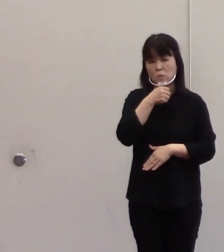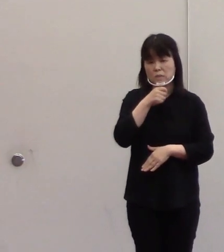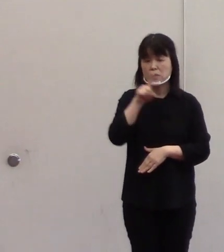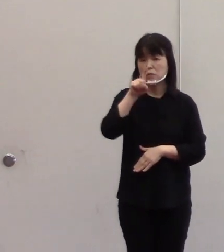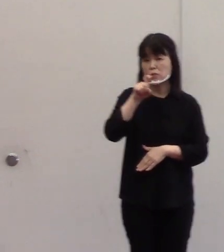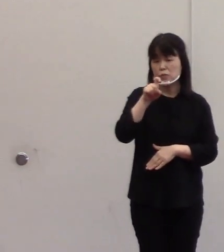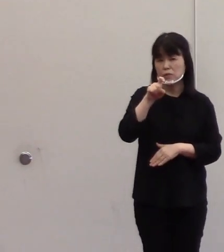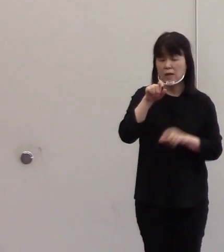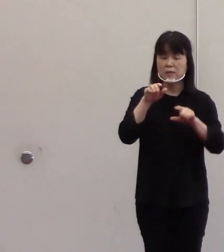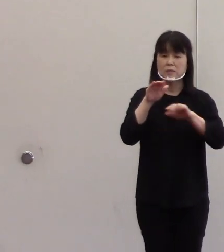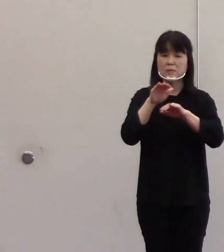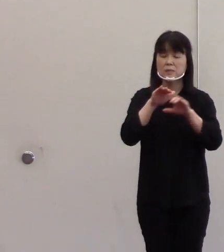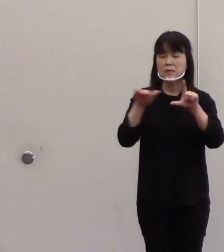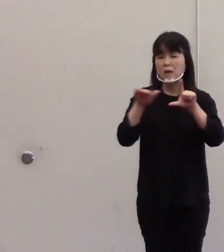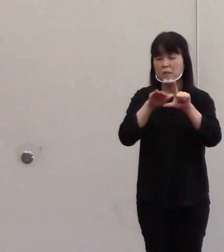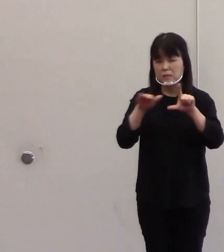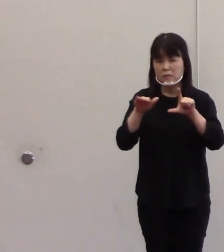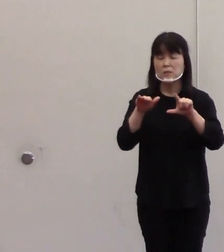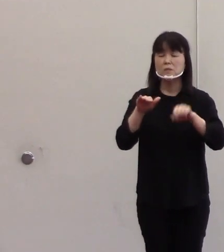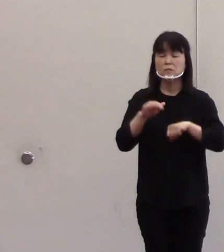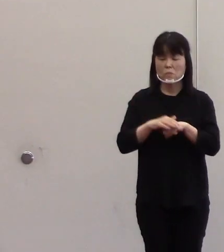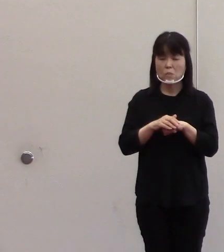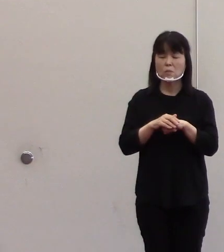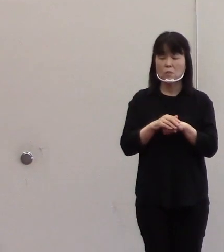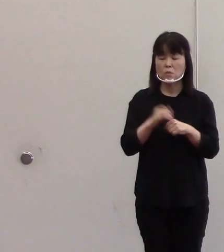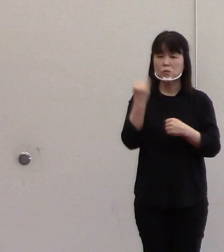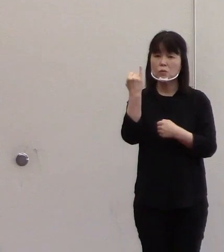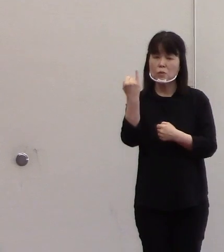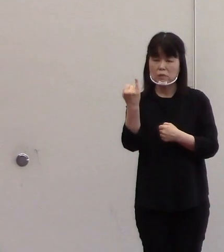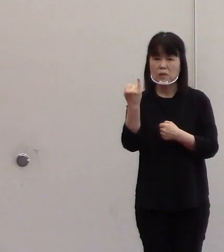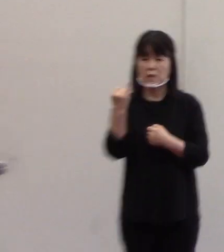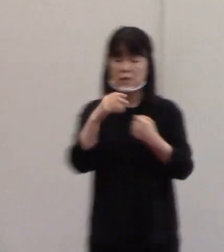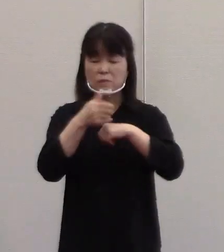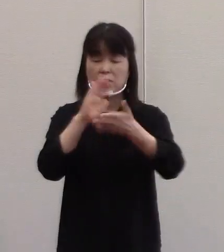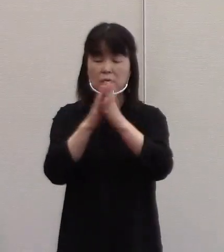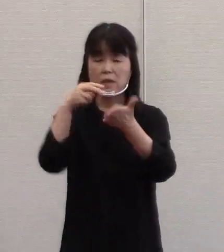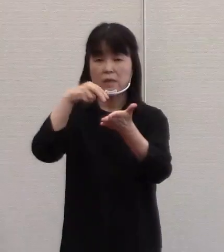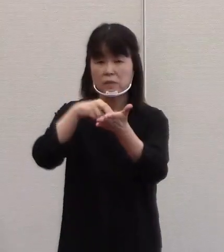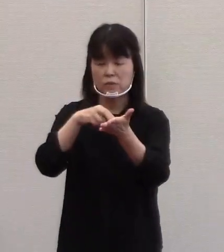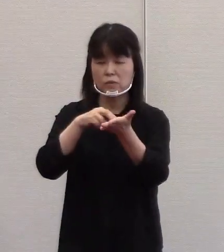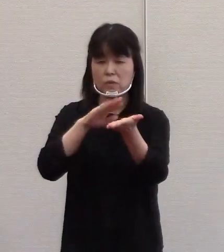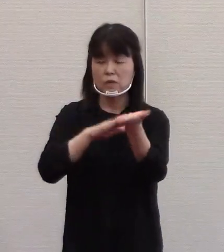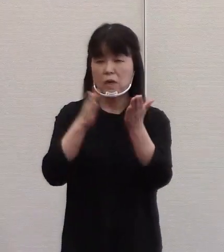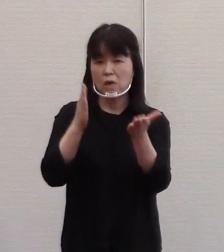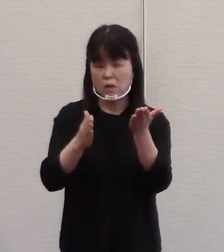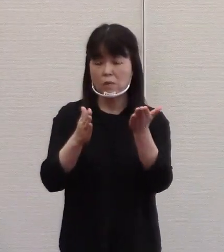島根県立大学看護栄養学科の学生さんということでございます。